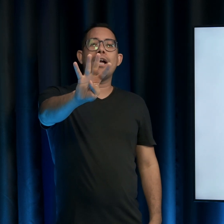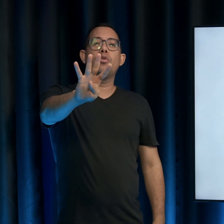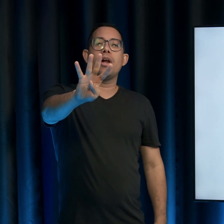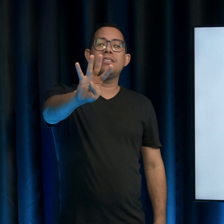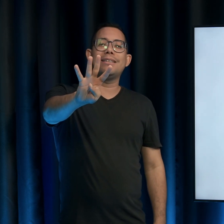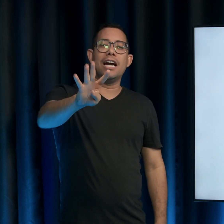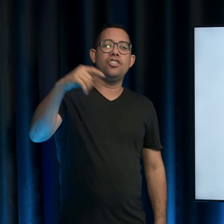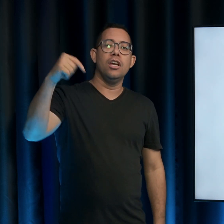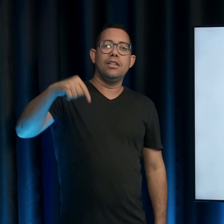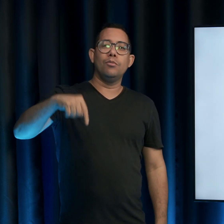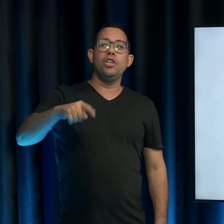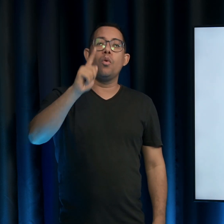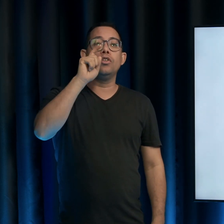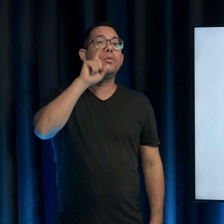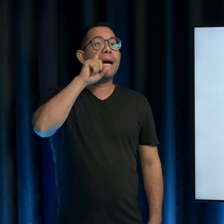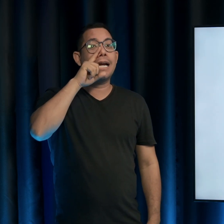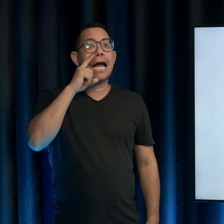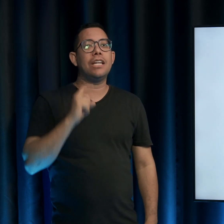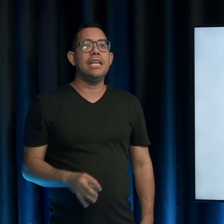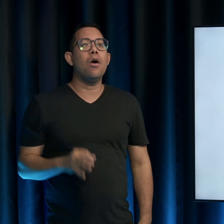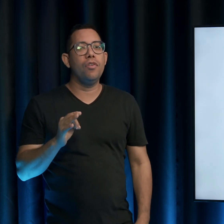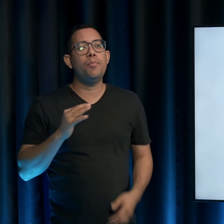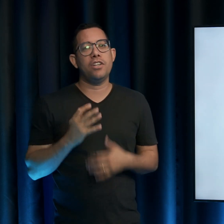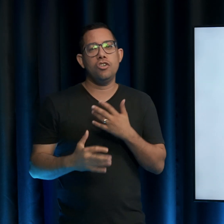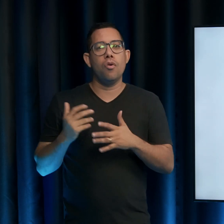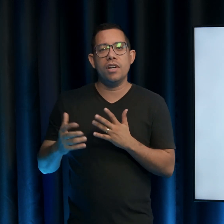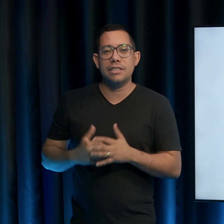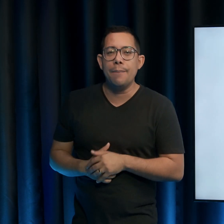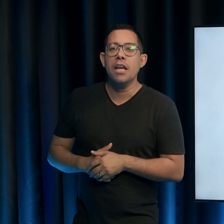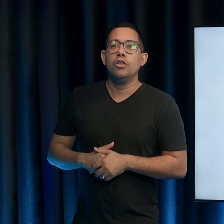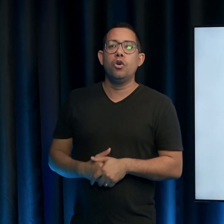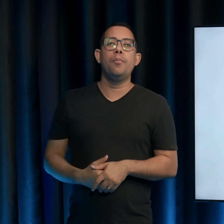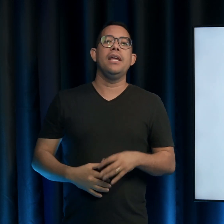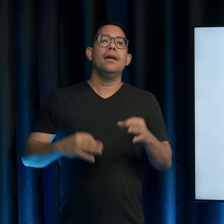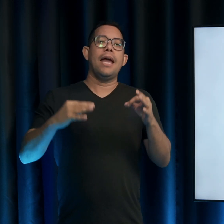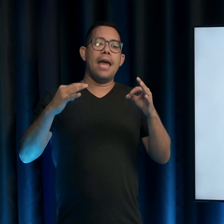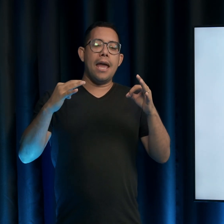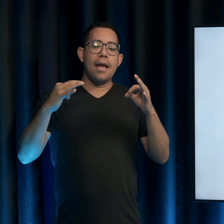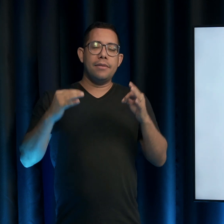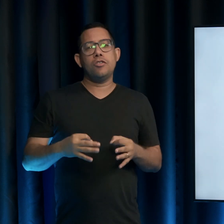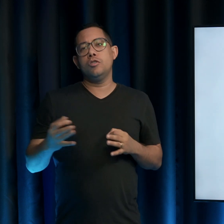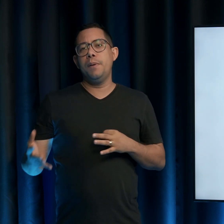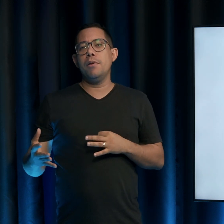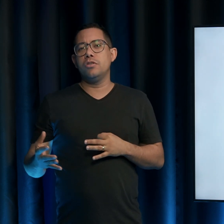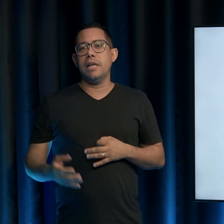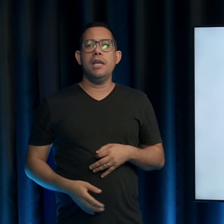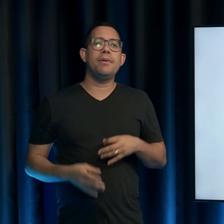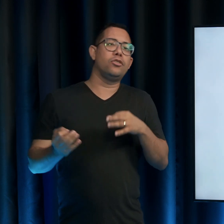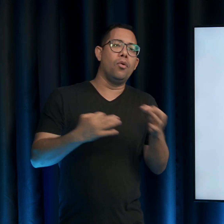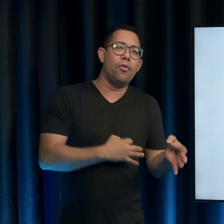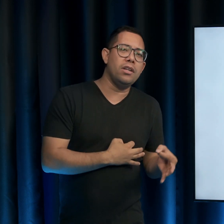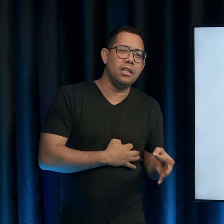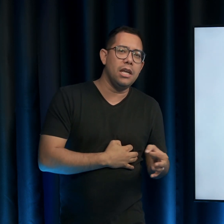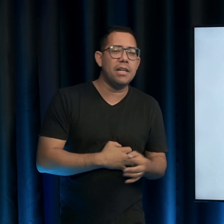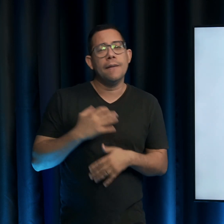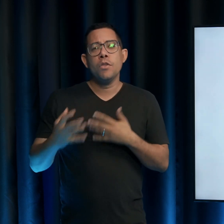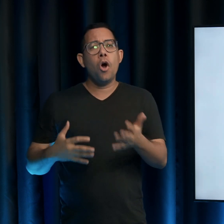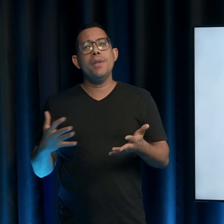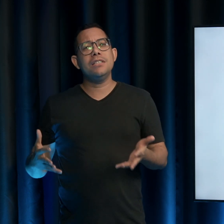horas da tarde, temos um encontro marcado aqui ao vivo pra gente conversar sobre textos bíblicos em Libras, louvores em Libras, ou ministério